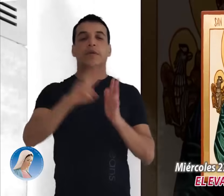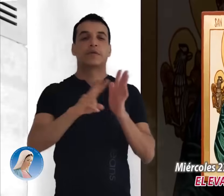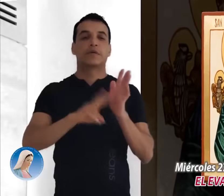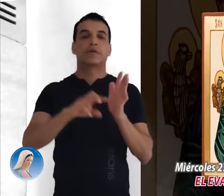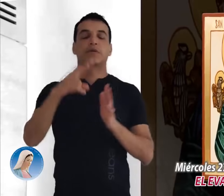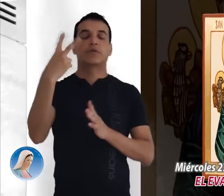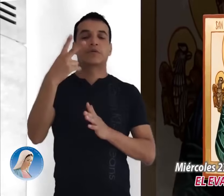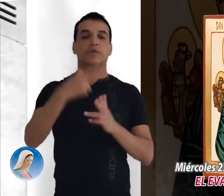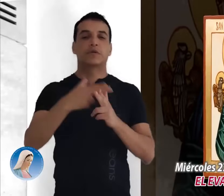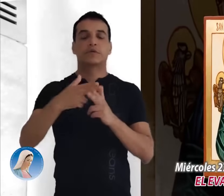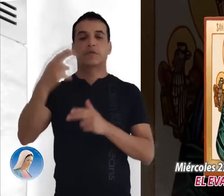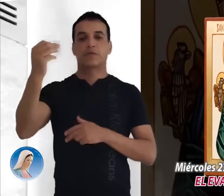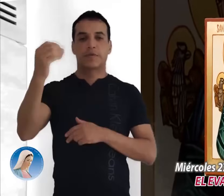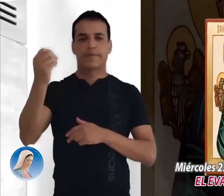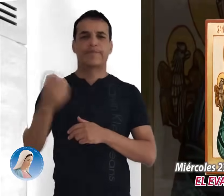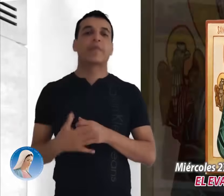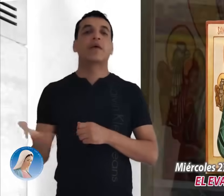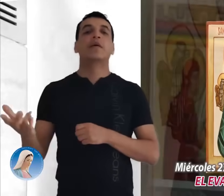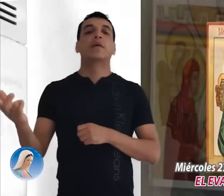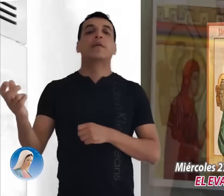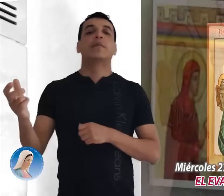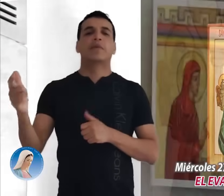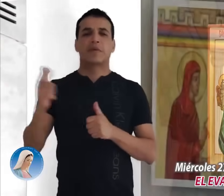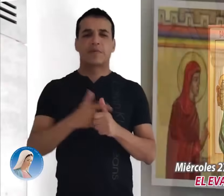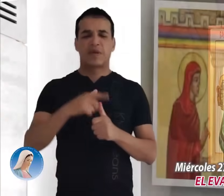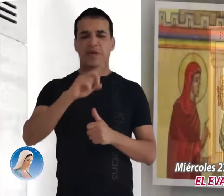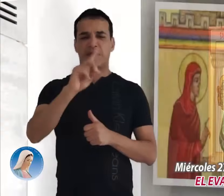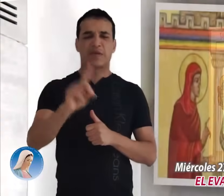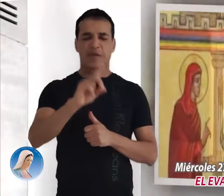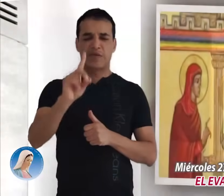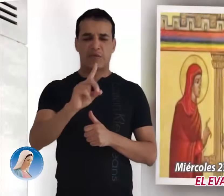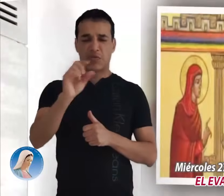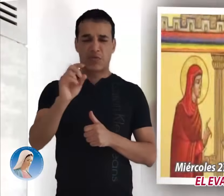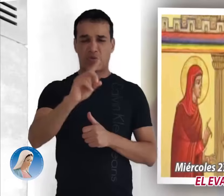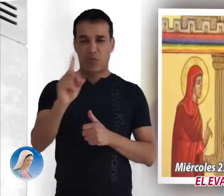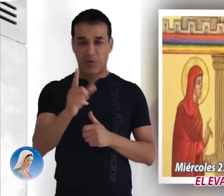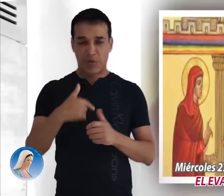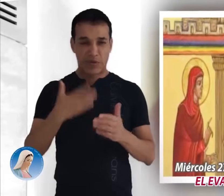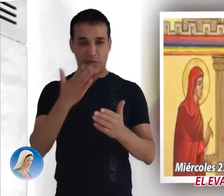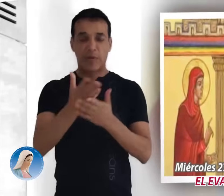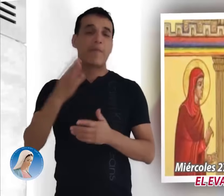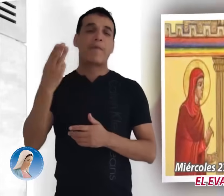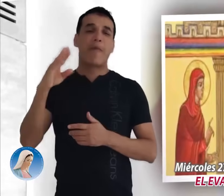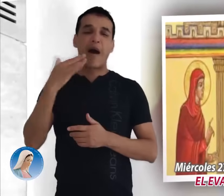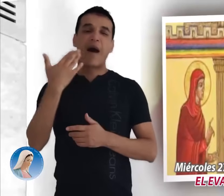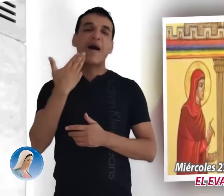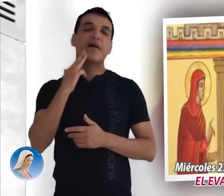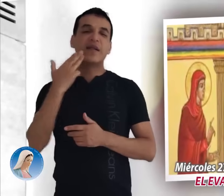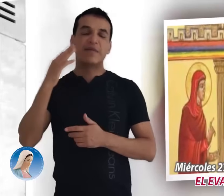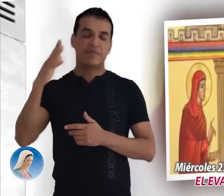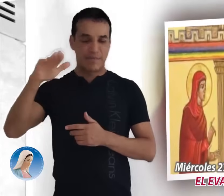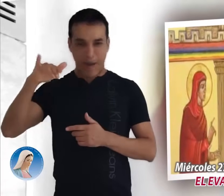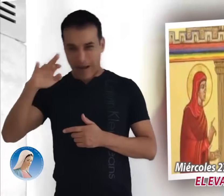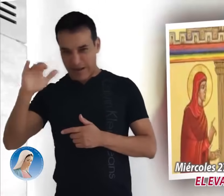del 2 al 9. El primer día después del sábado, María Magdalena vino corriendo a la casa donde estaban